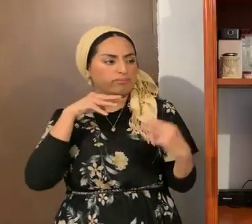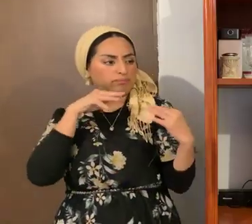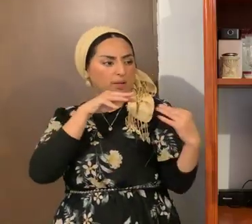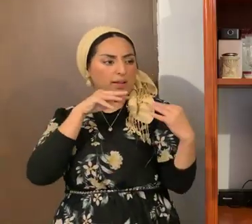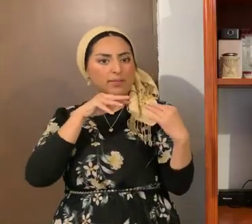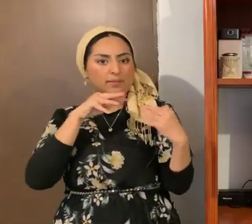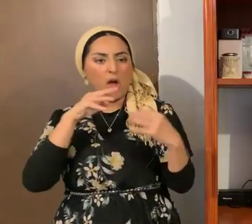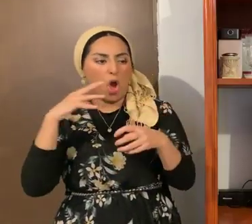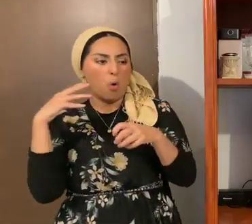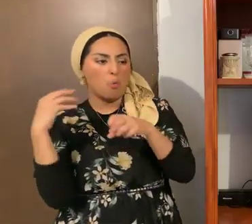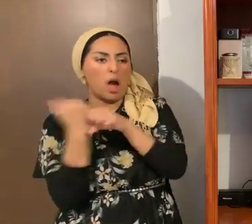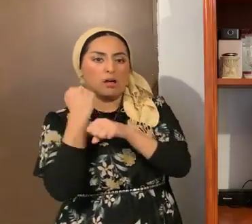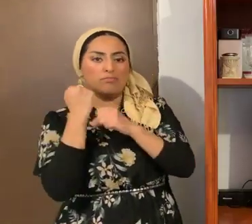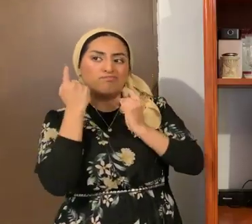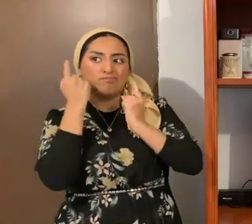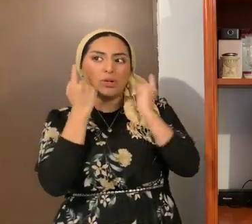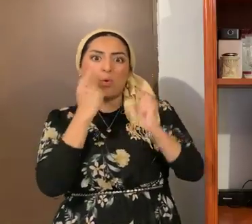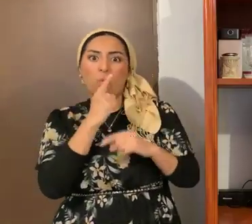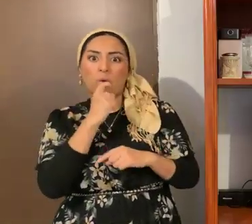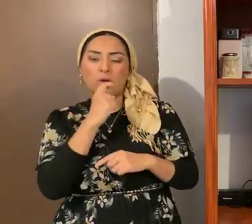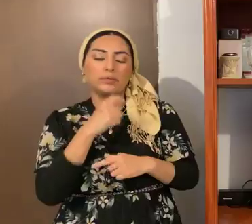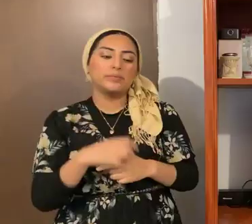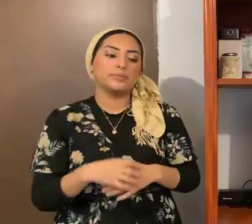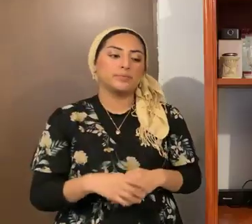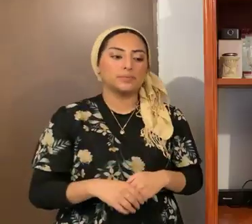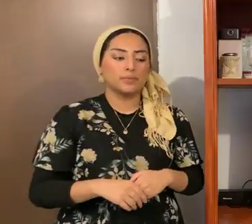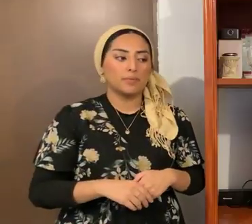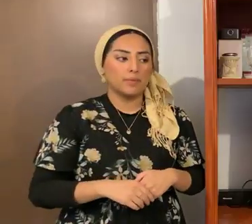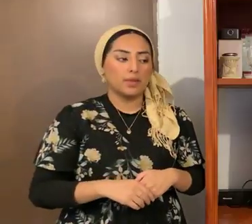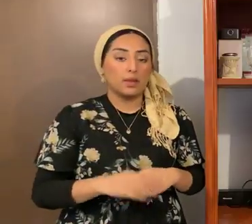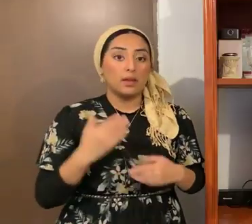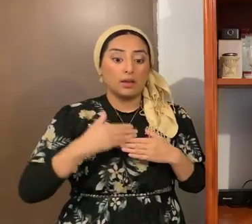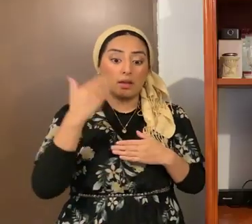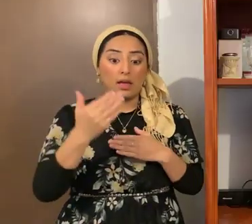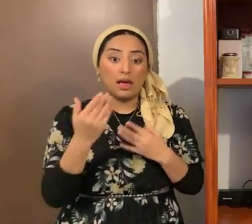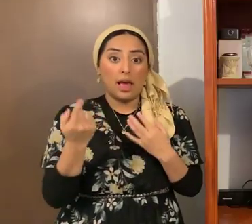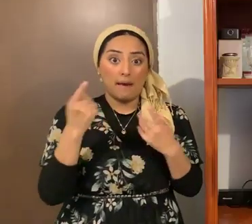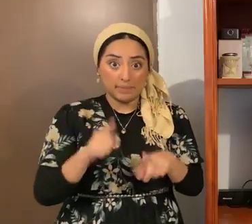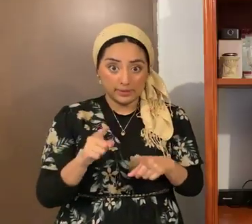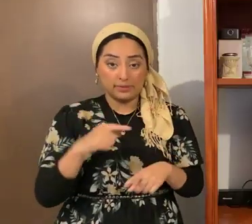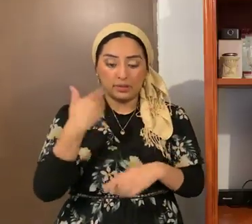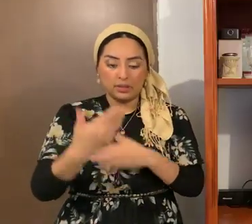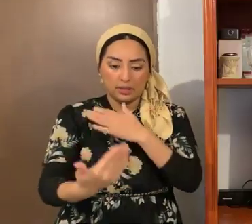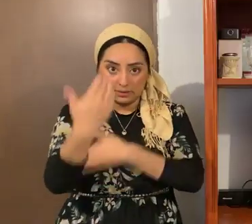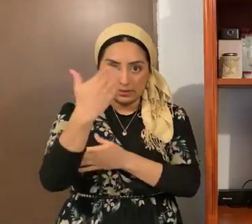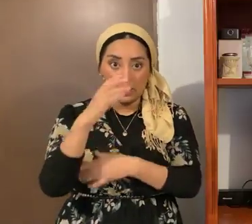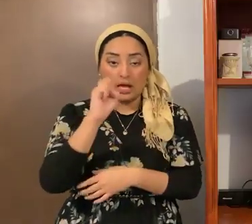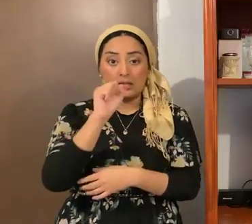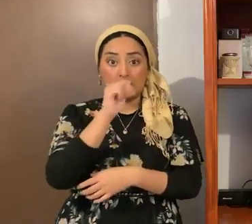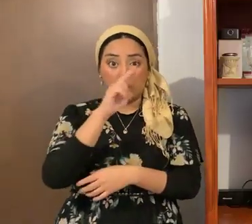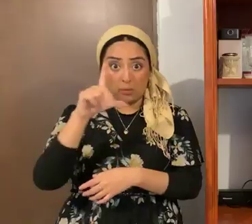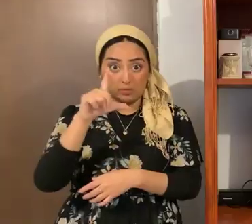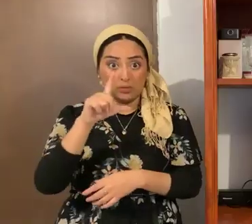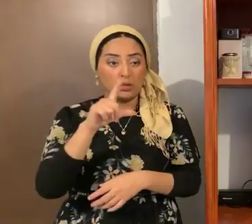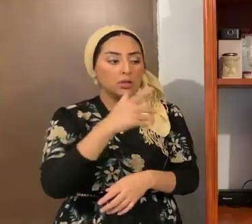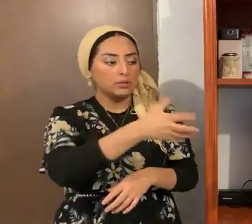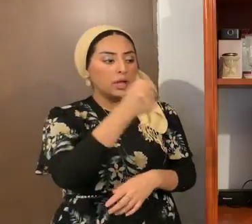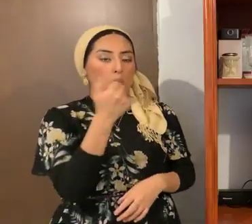vosotros, para que hagáis con nosotros todo lo que bien os pareciere. Aconteció que al día siguiente dispuso Saúl al pueblo en